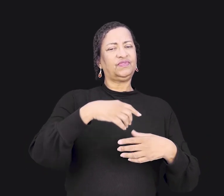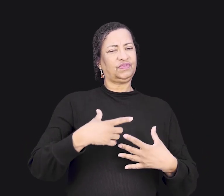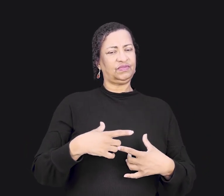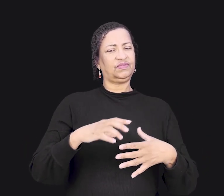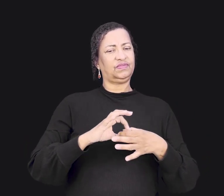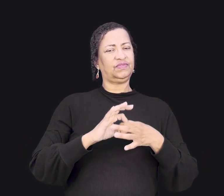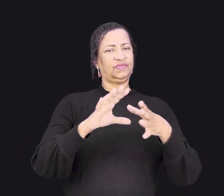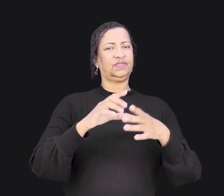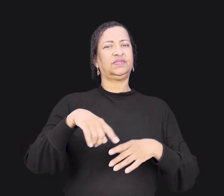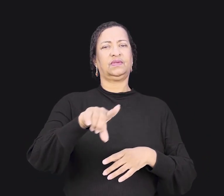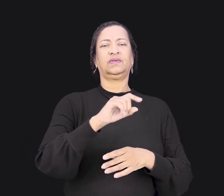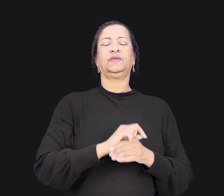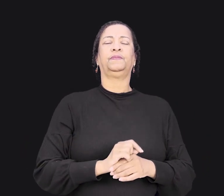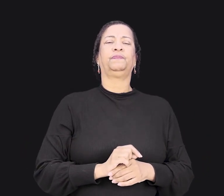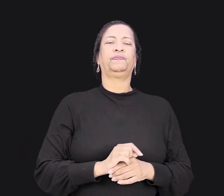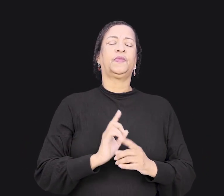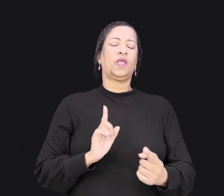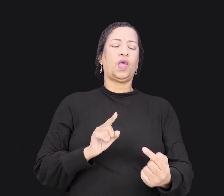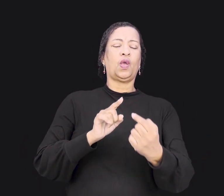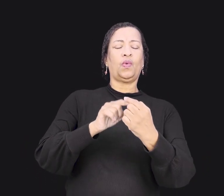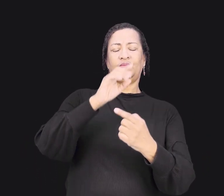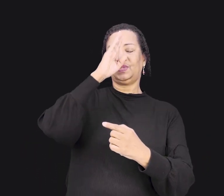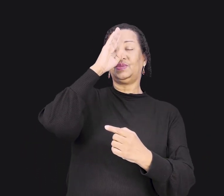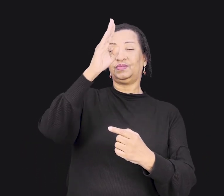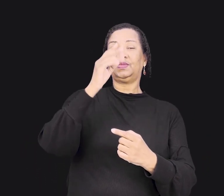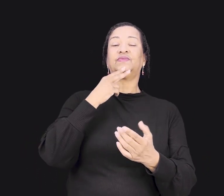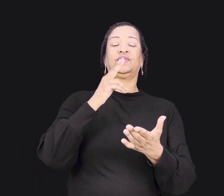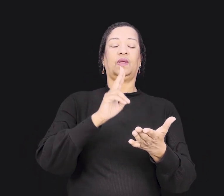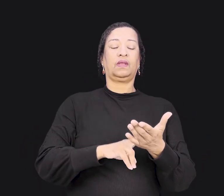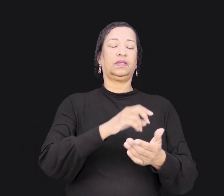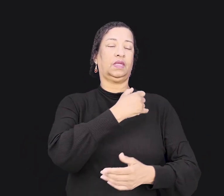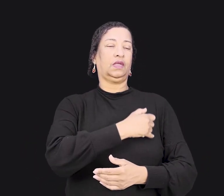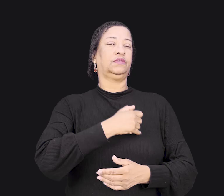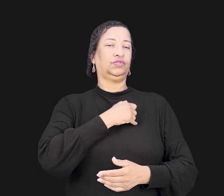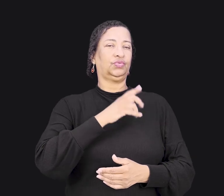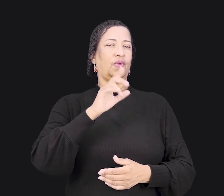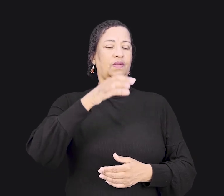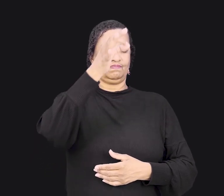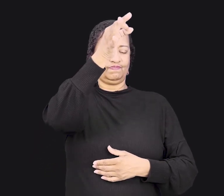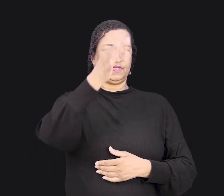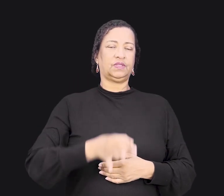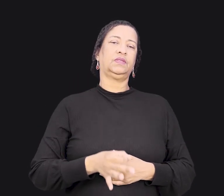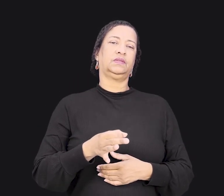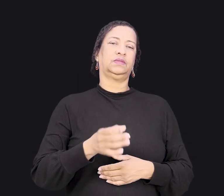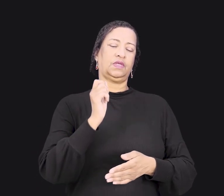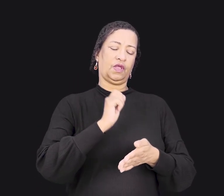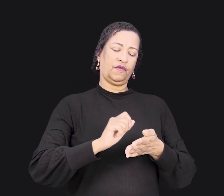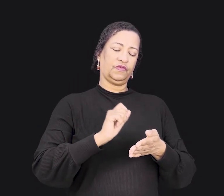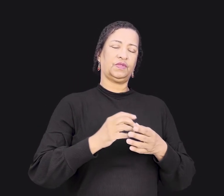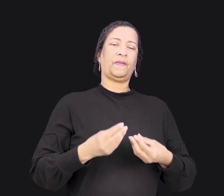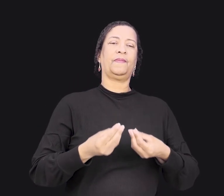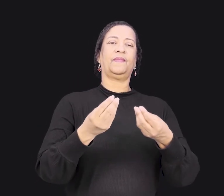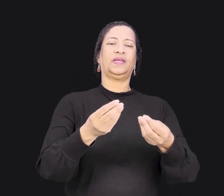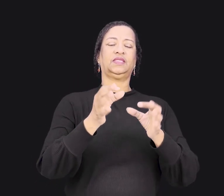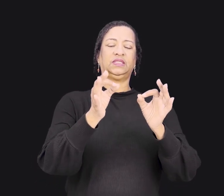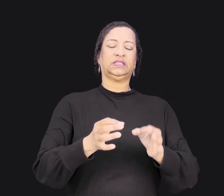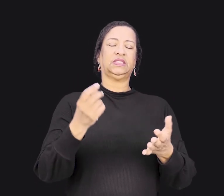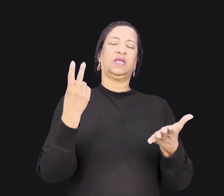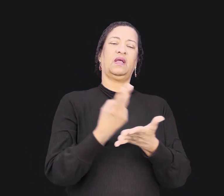objetivo principal da Epístola de João é a certeza. Esta linda epístola não foi escrita para lhe dar uma certeza errada. Por isso eu